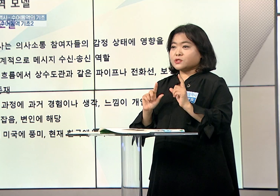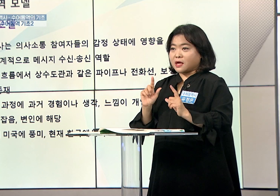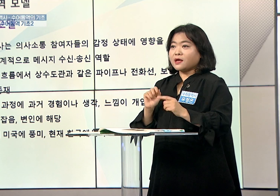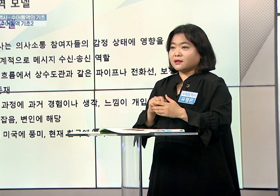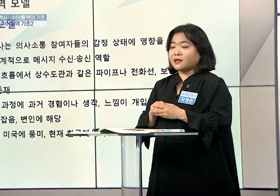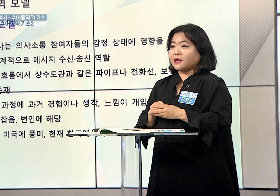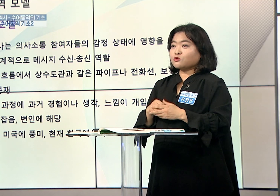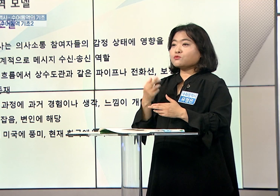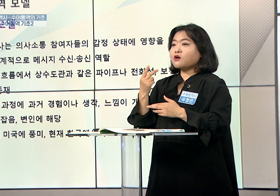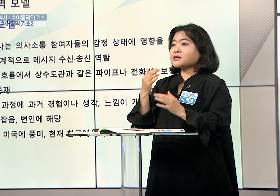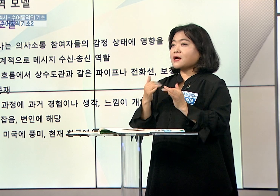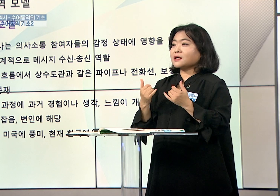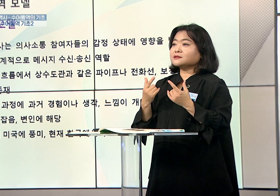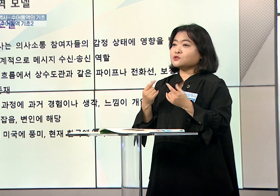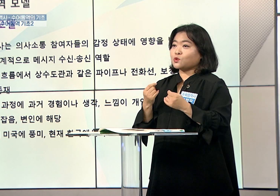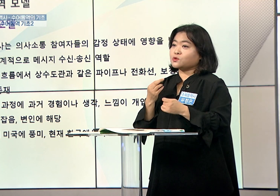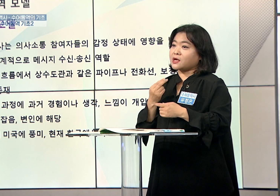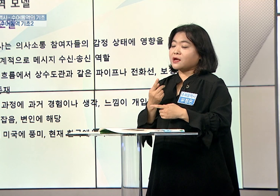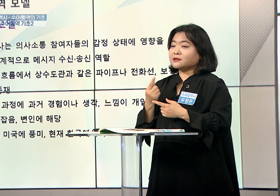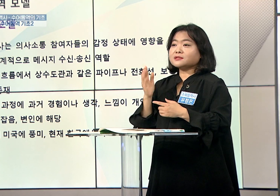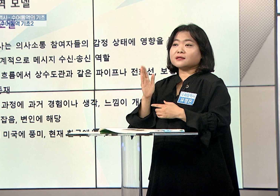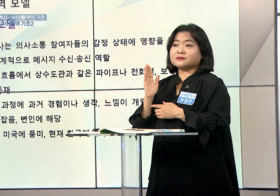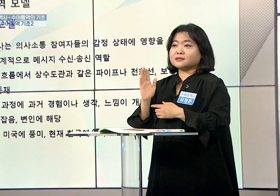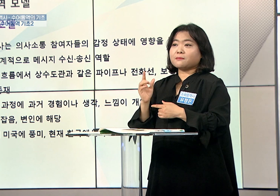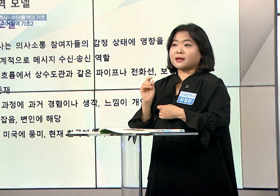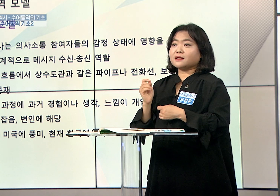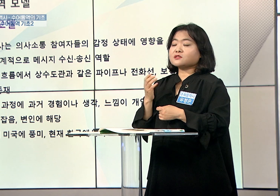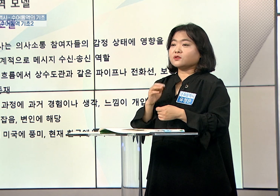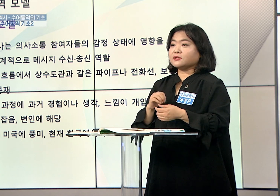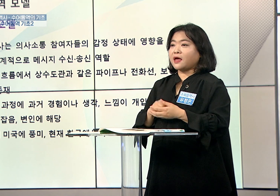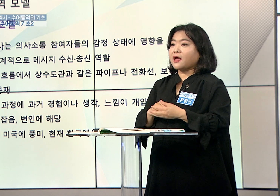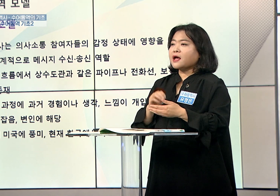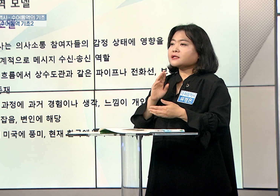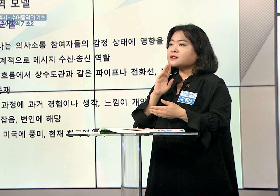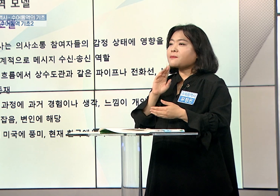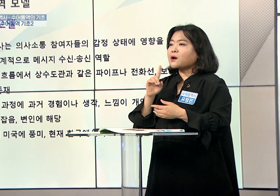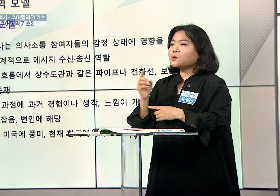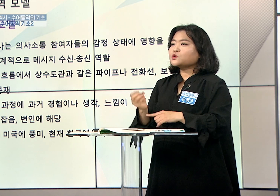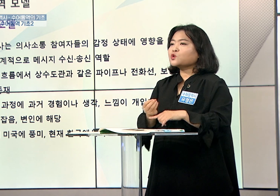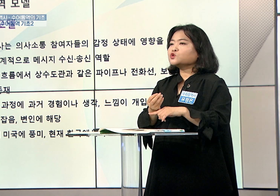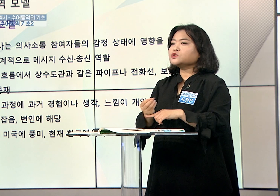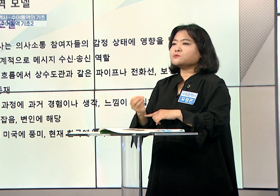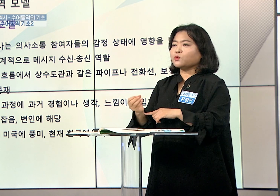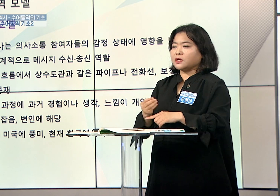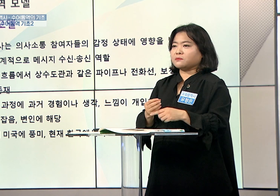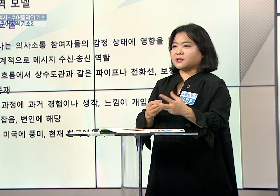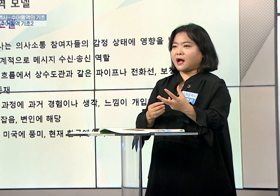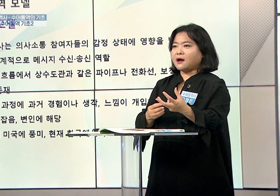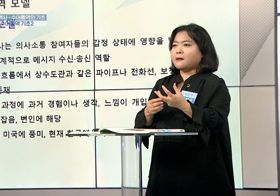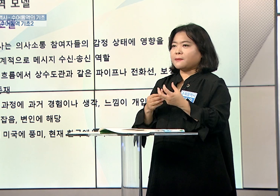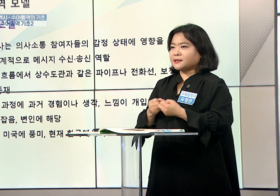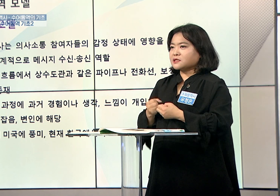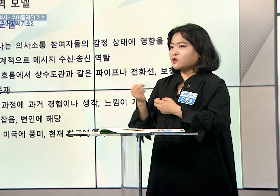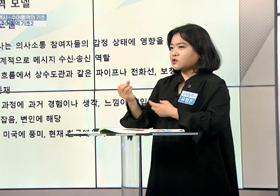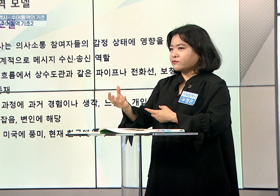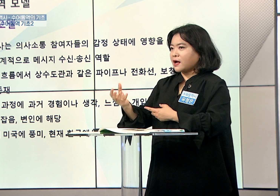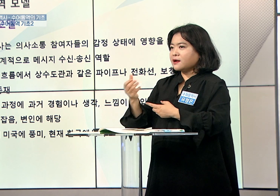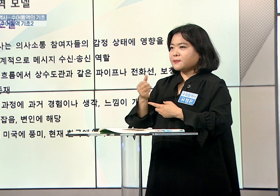존재, 투명 인간 같은 존재 이런 얘기들을 참 많이 했었는데 그게 바로 송수신 모델입니다. 받아서 전달,